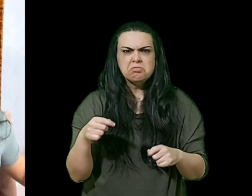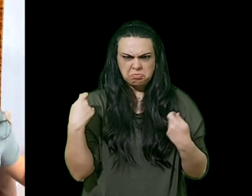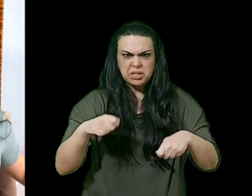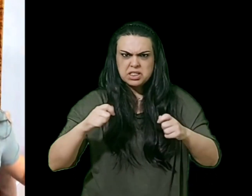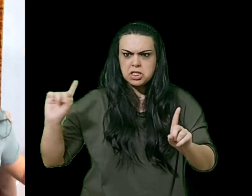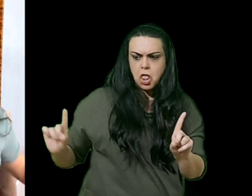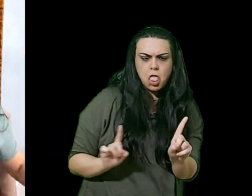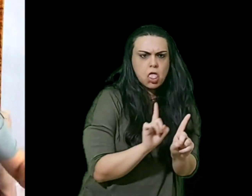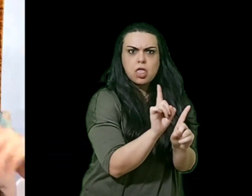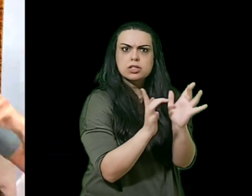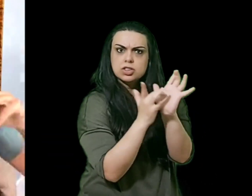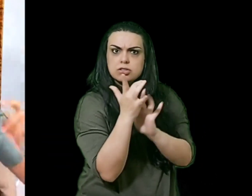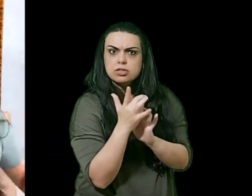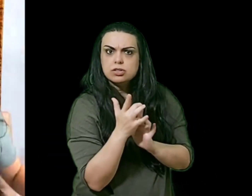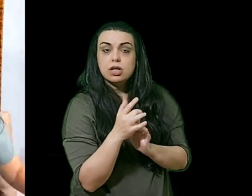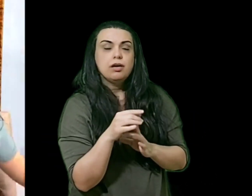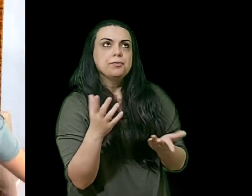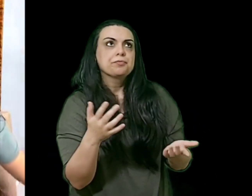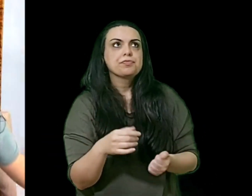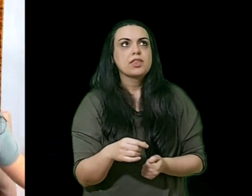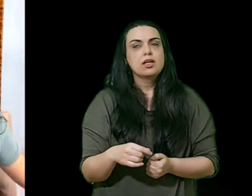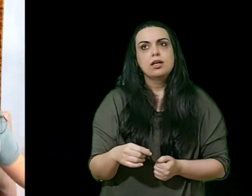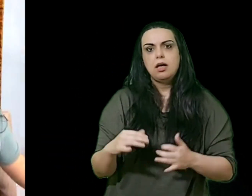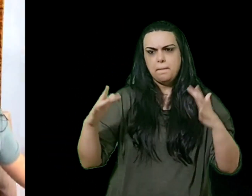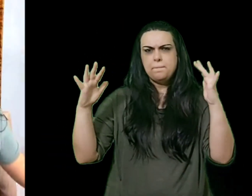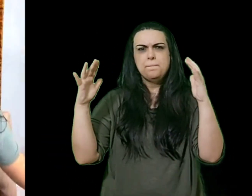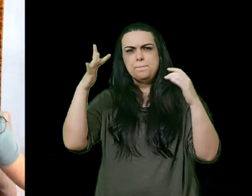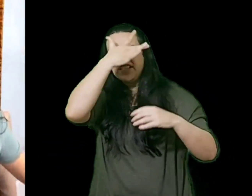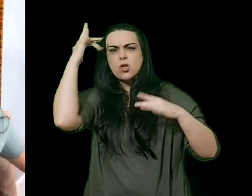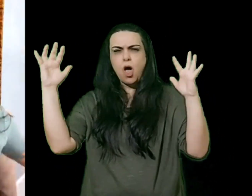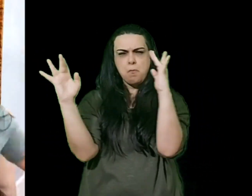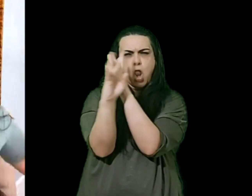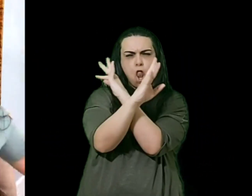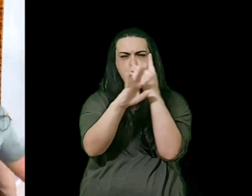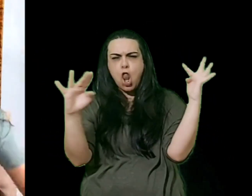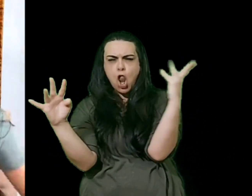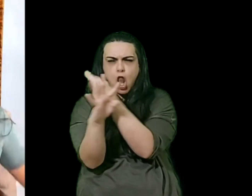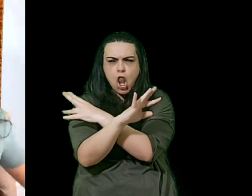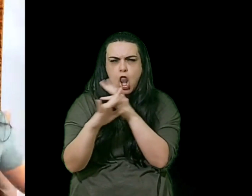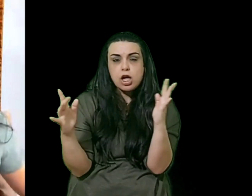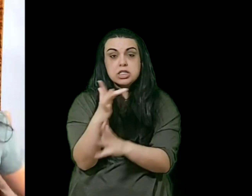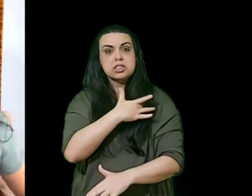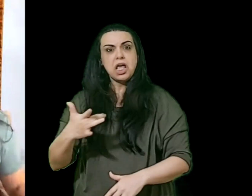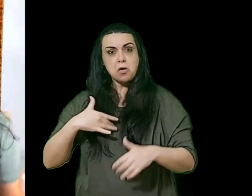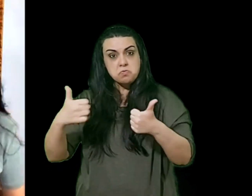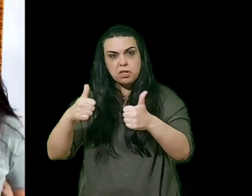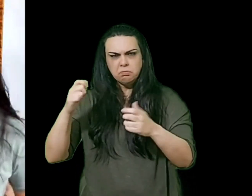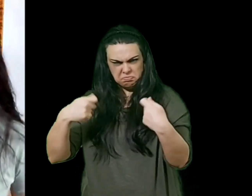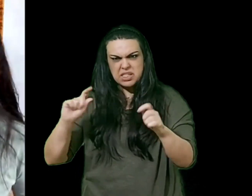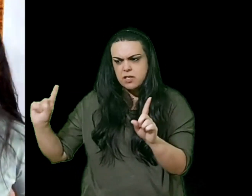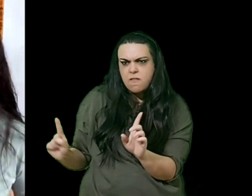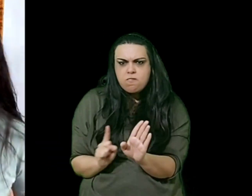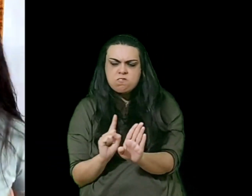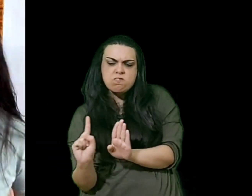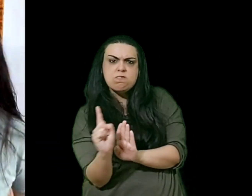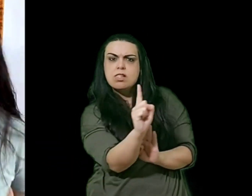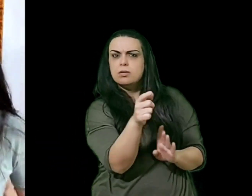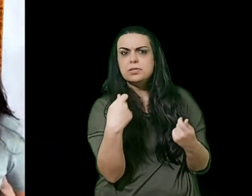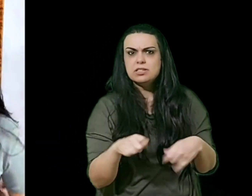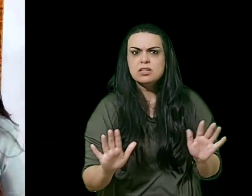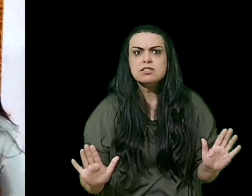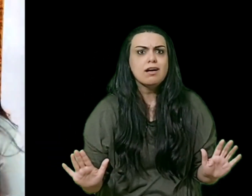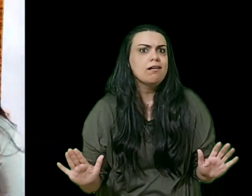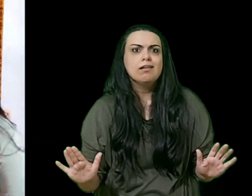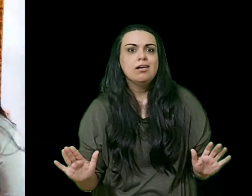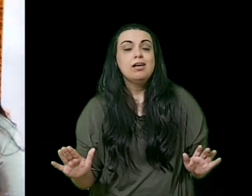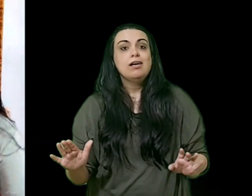meio da multidão. Alguém que estava gozando de plenitude em todas as áreas, via,